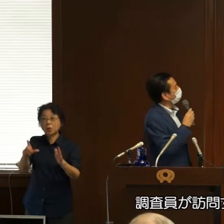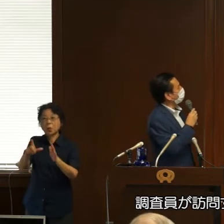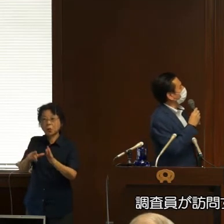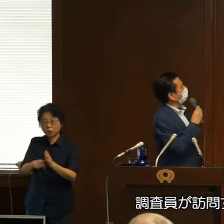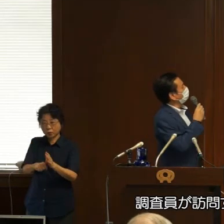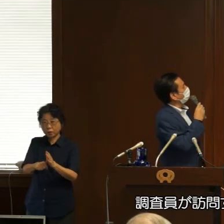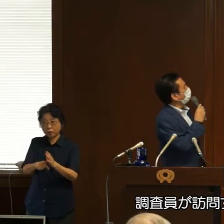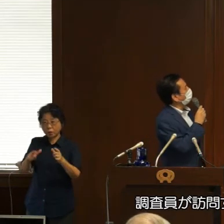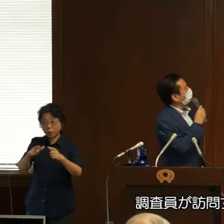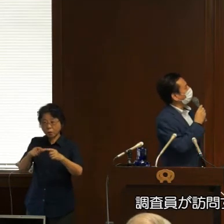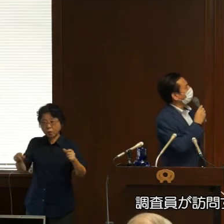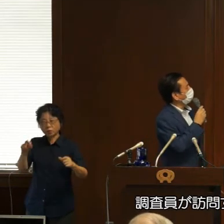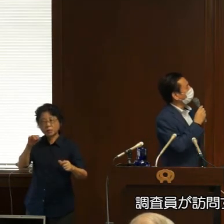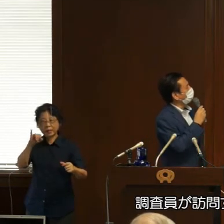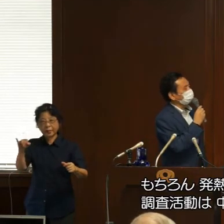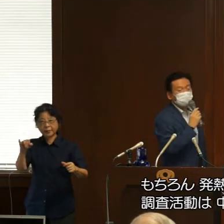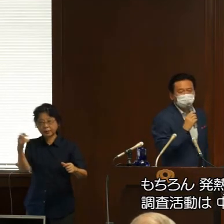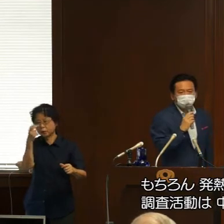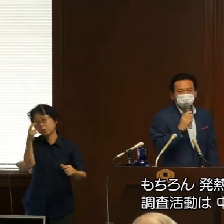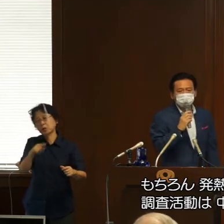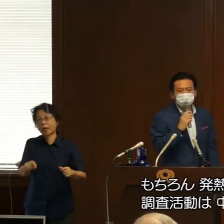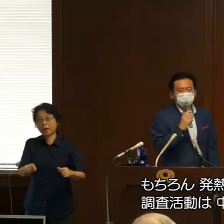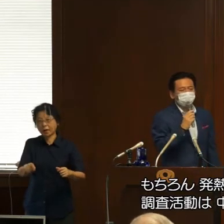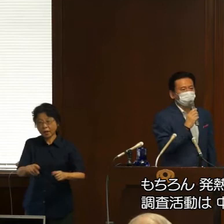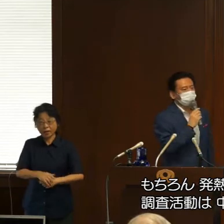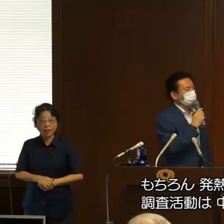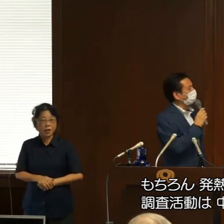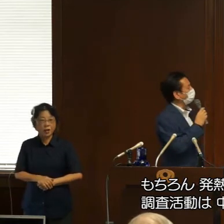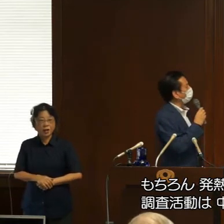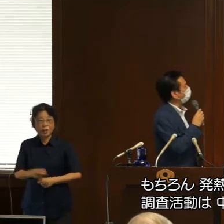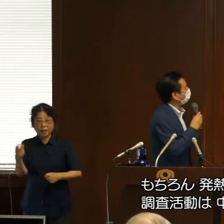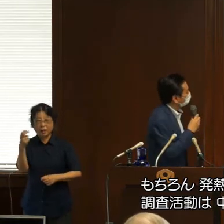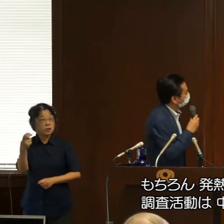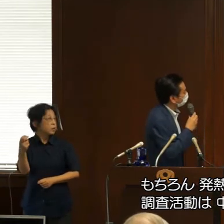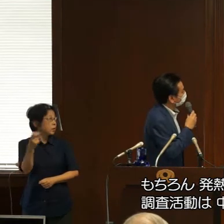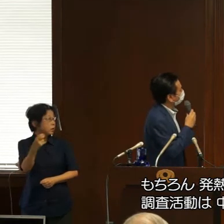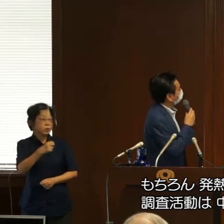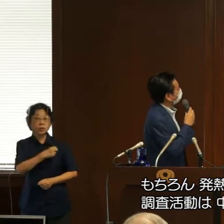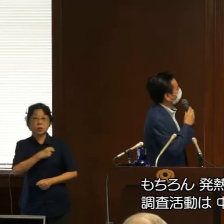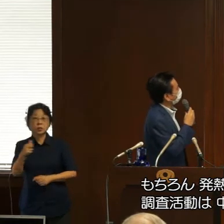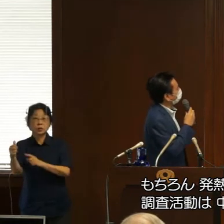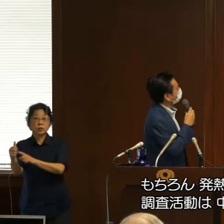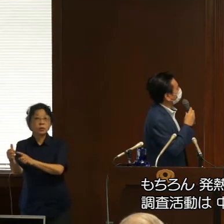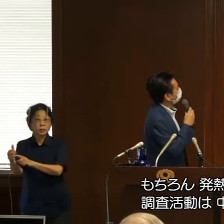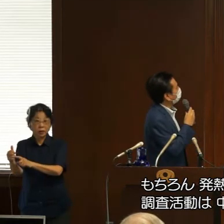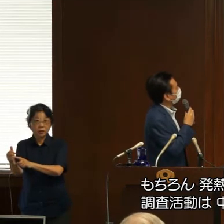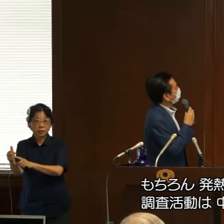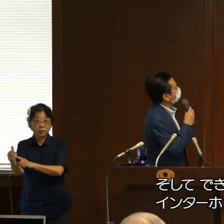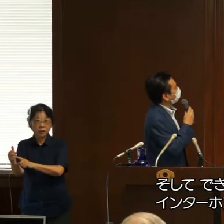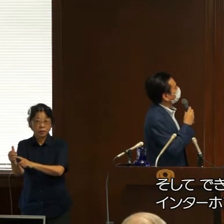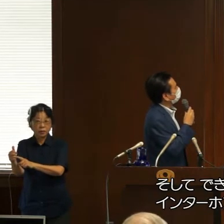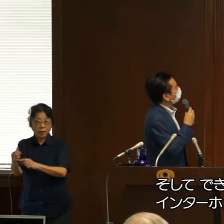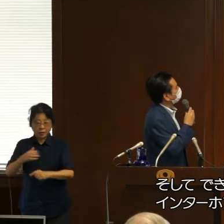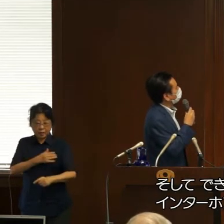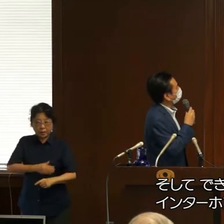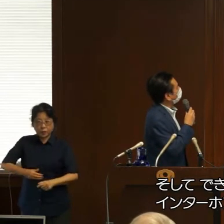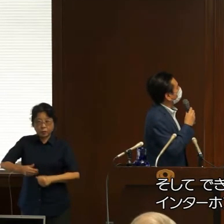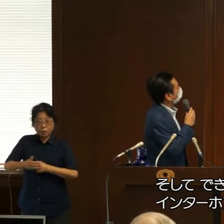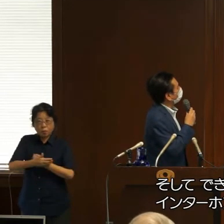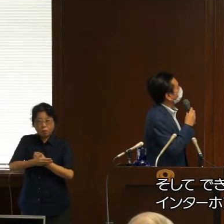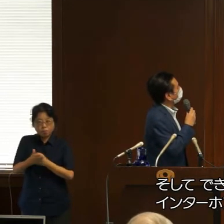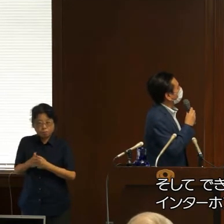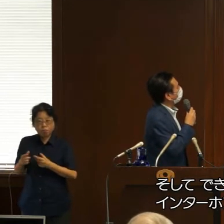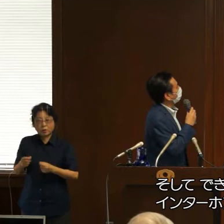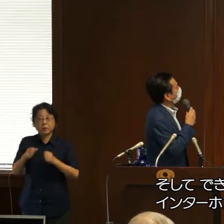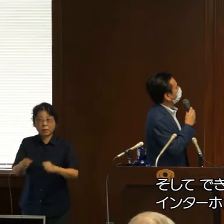問するわけですけれども、もちろん発熱などの症状があれば 捜査活動は中断いたします。そしてできる限りイン